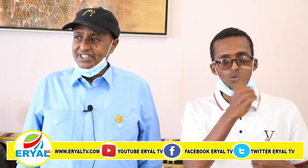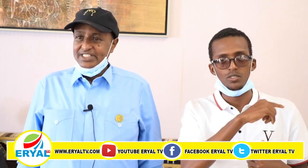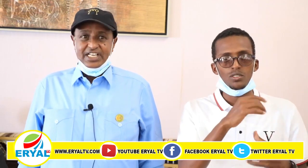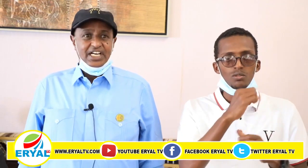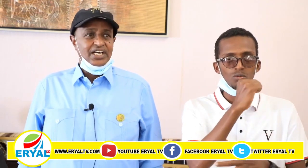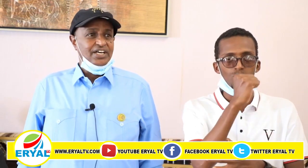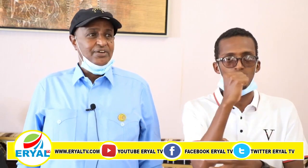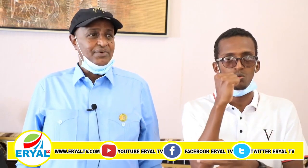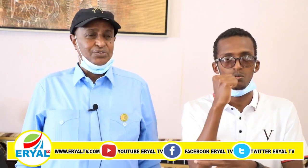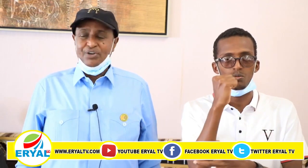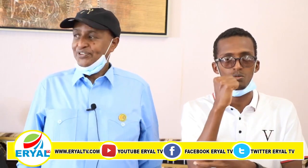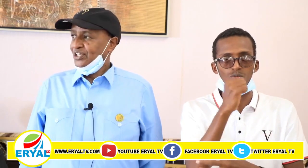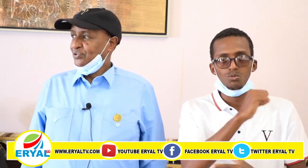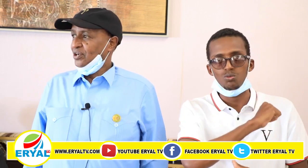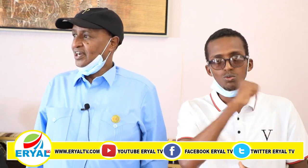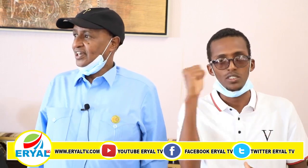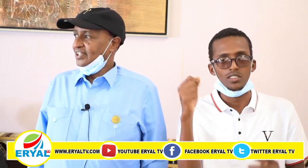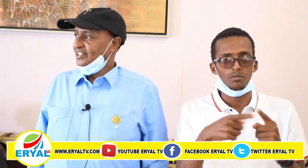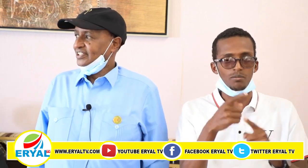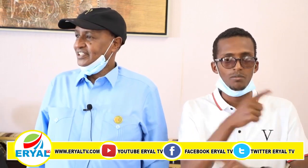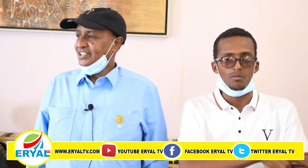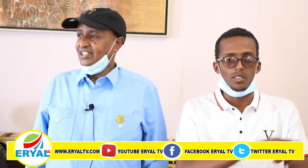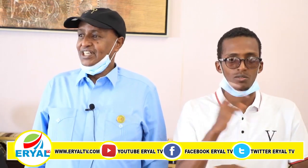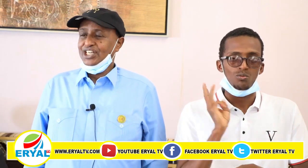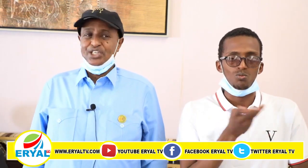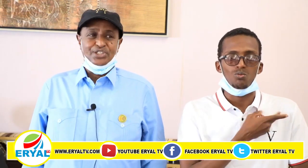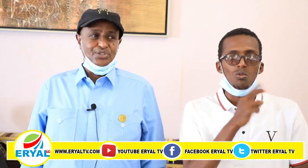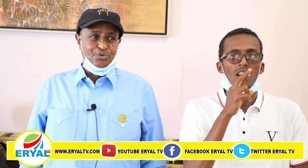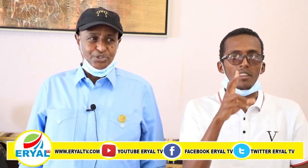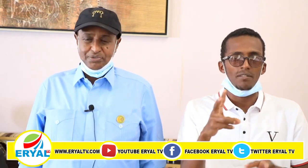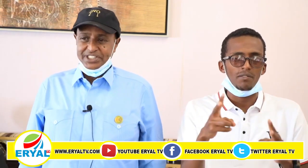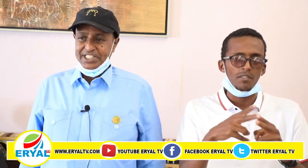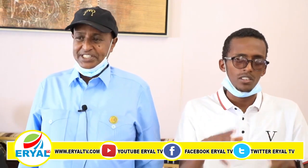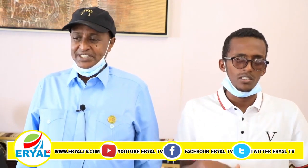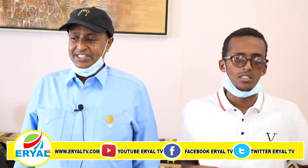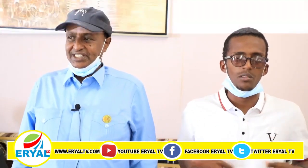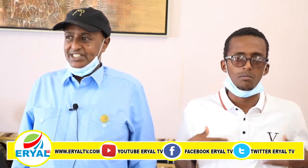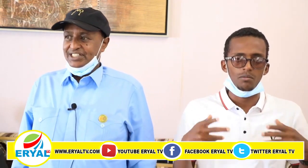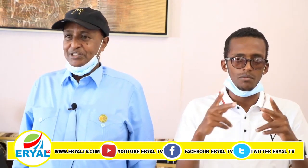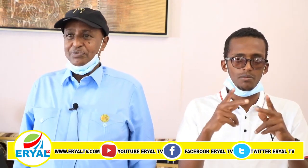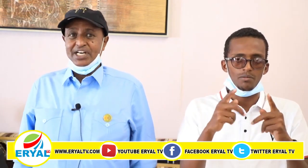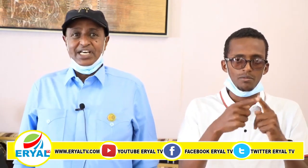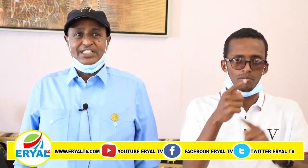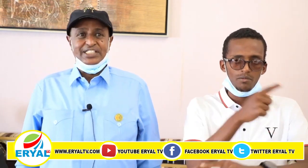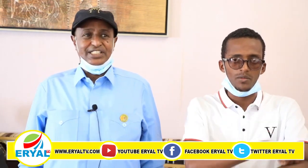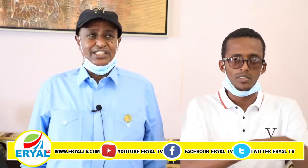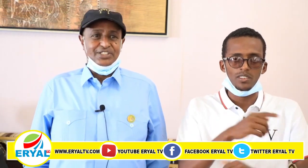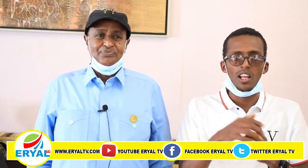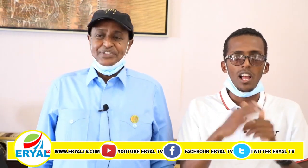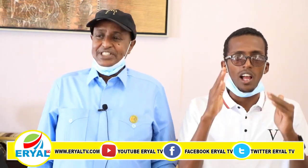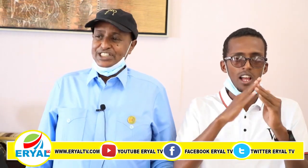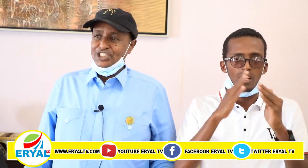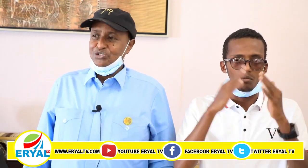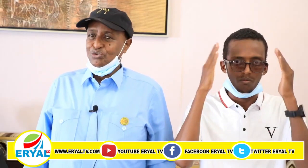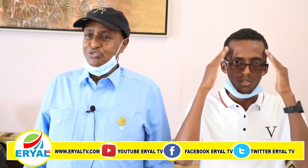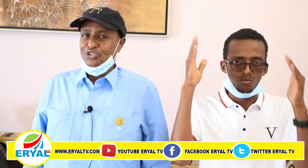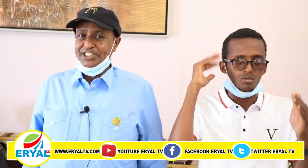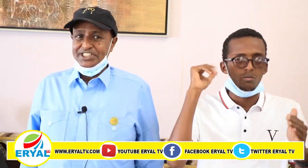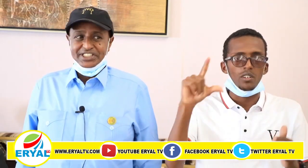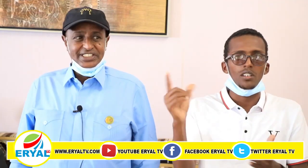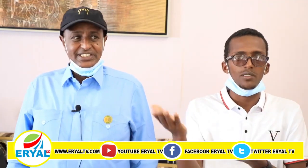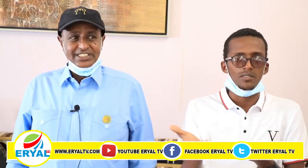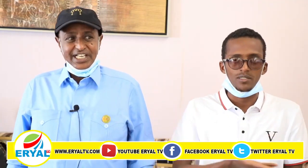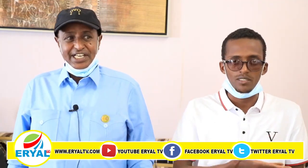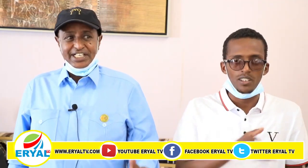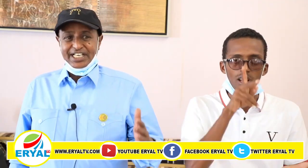koobkan, maanta waxaan farxad inaa inay halkan inoogu yimaadaan. In ballanqaadkii siisu u